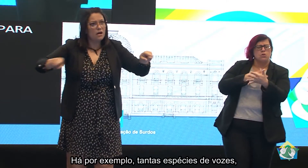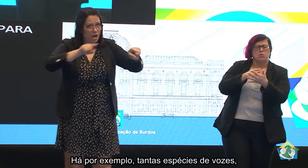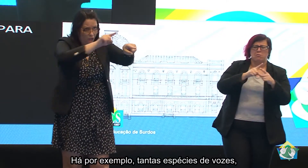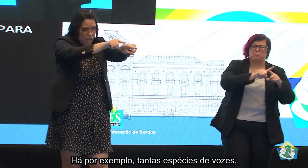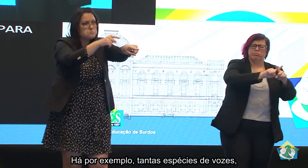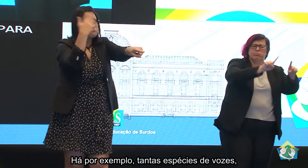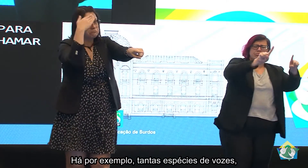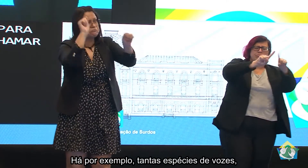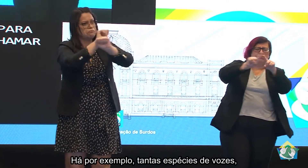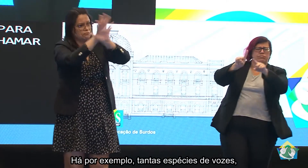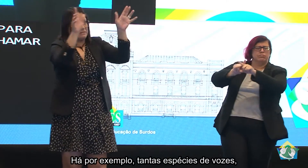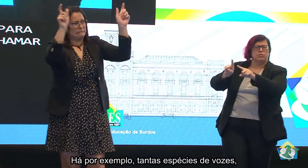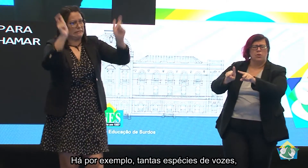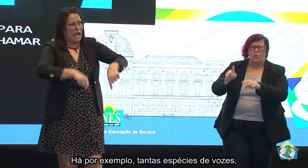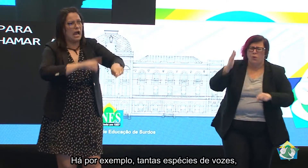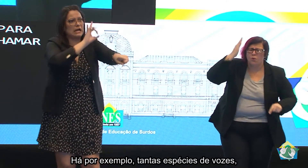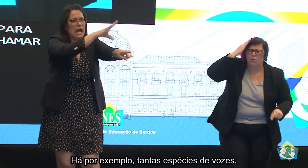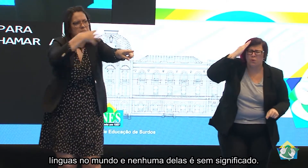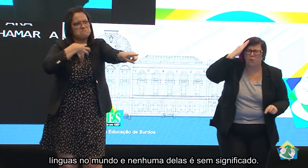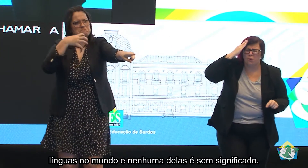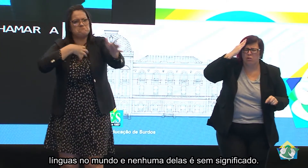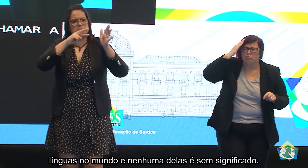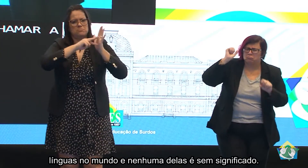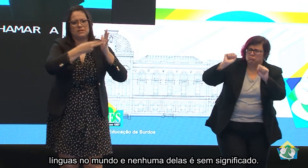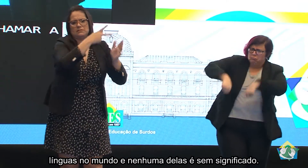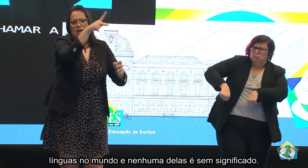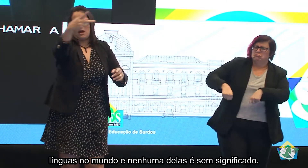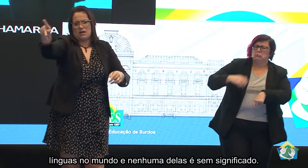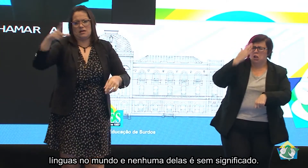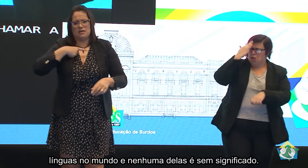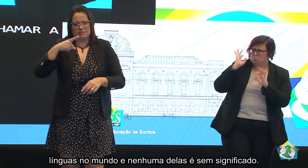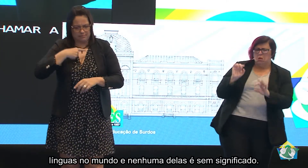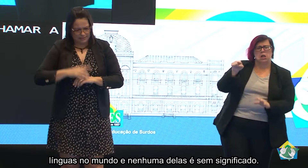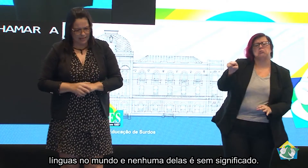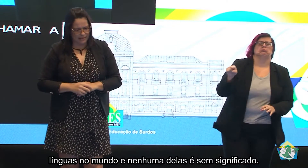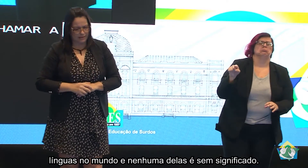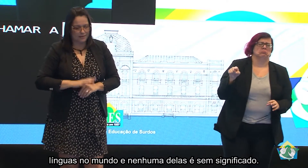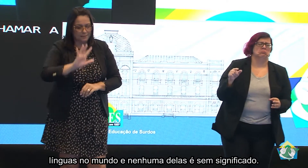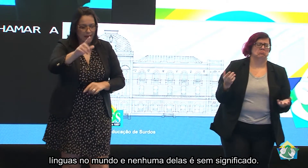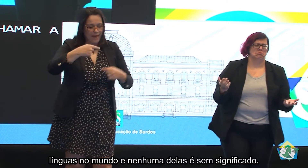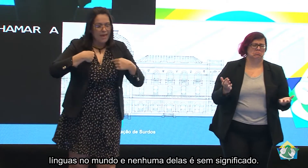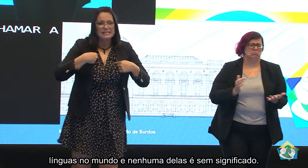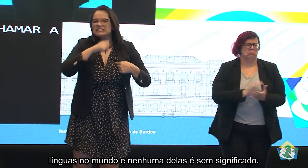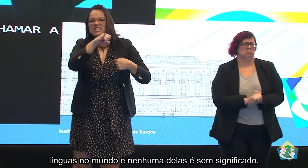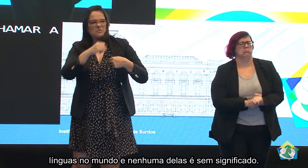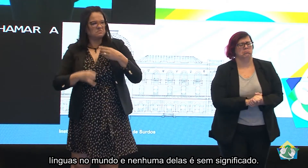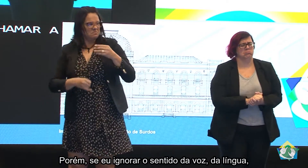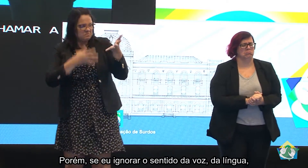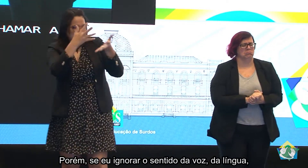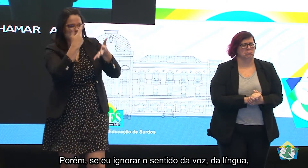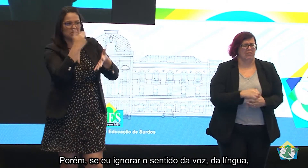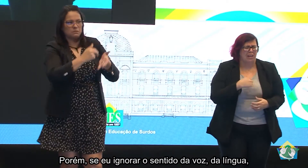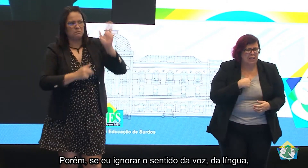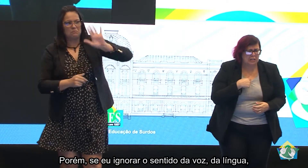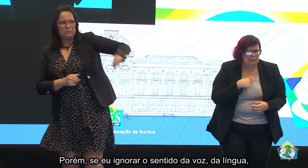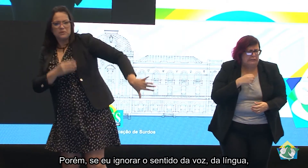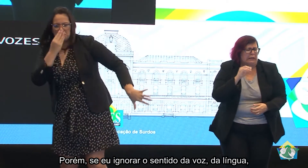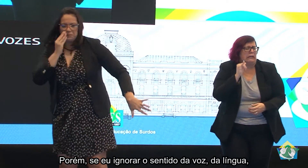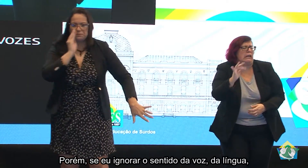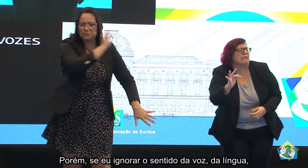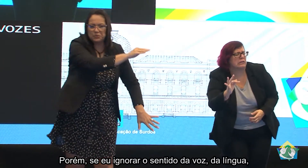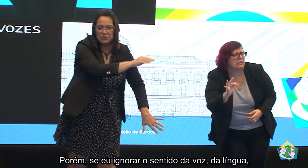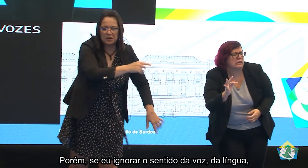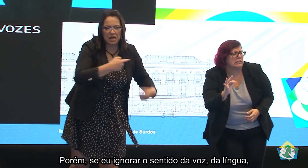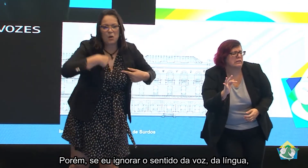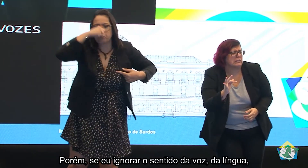Há, por exemplo, tanta espécie de vozes, línguas no mundo, e nenhuma delas é sem significado. Porém, se